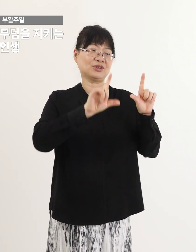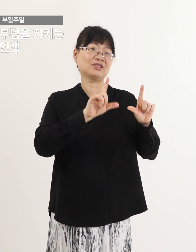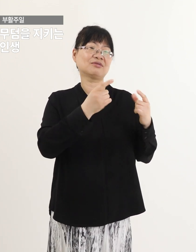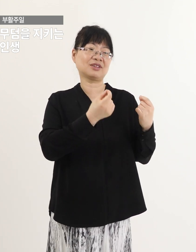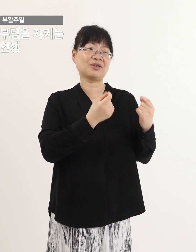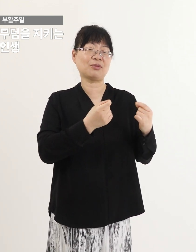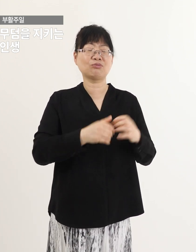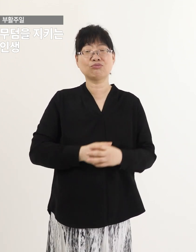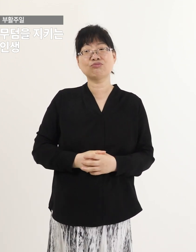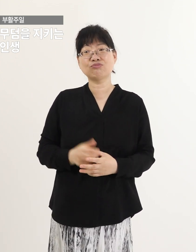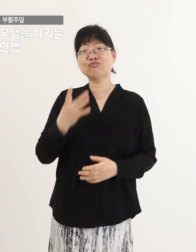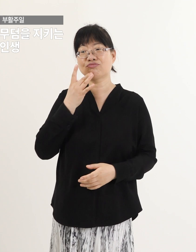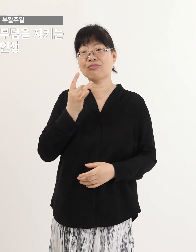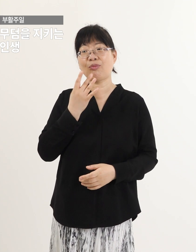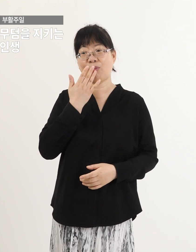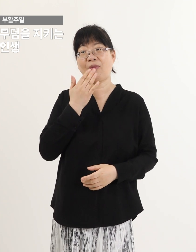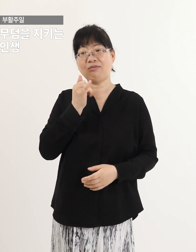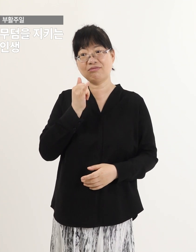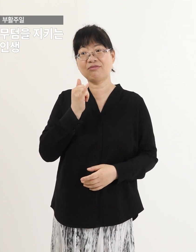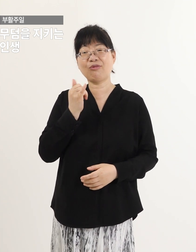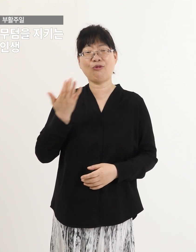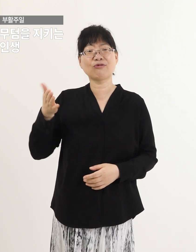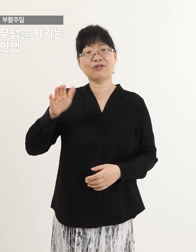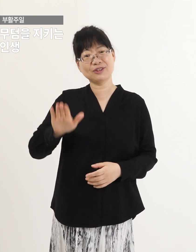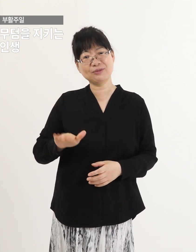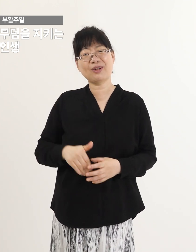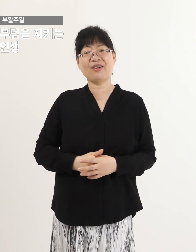그럴 수 있는데